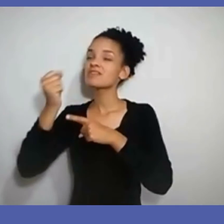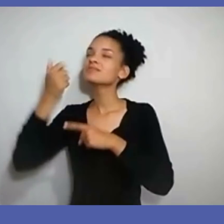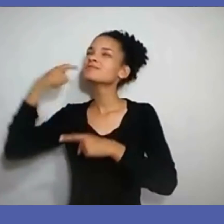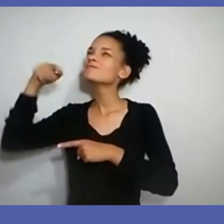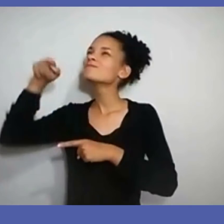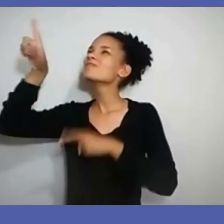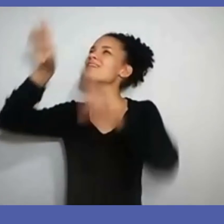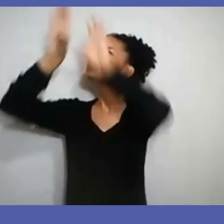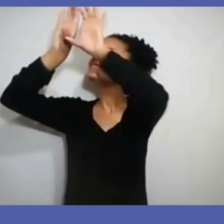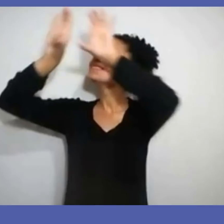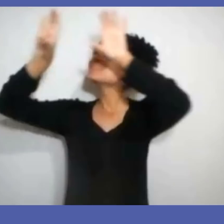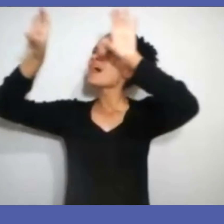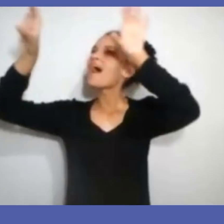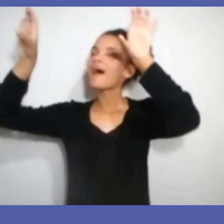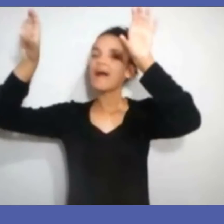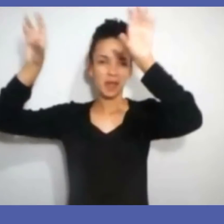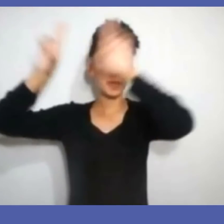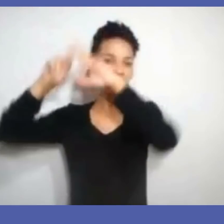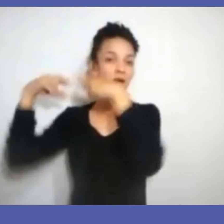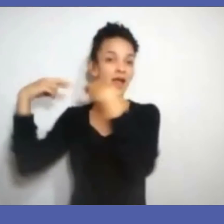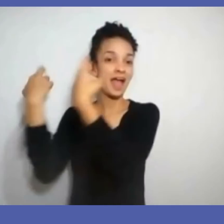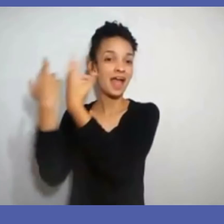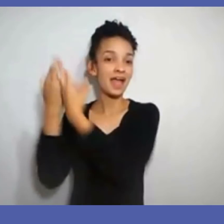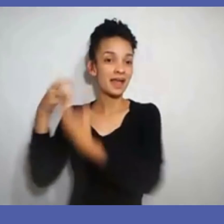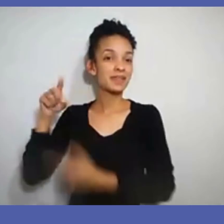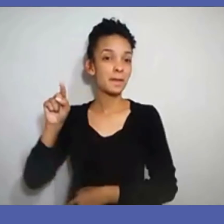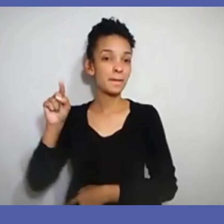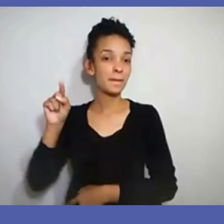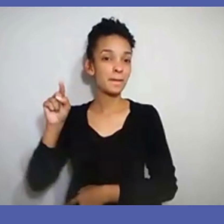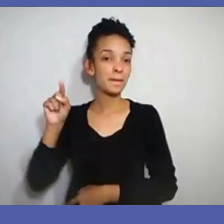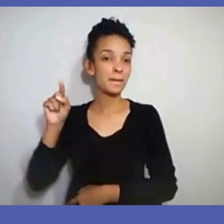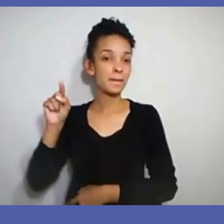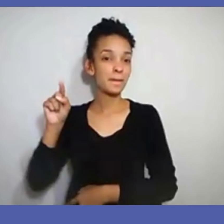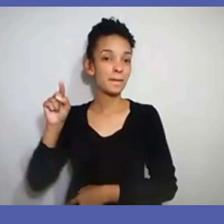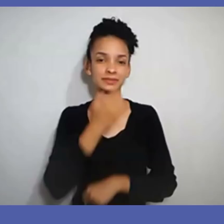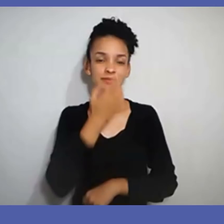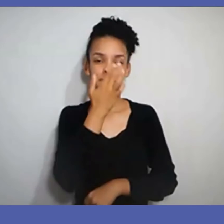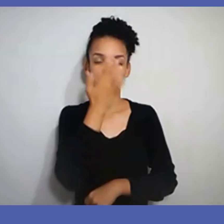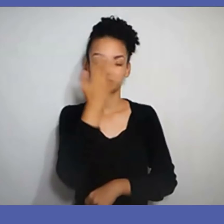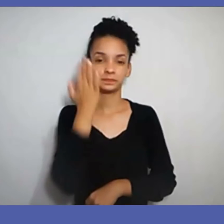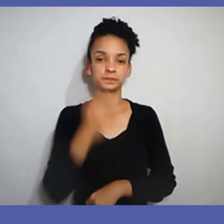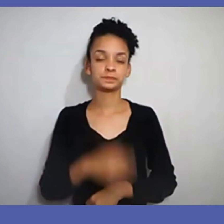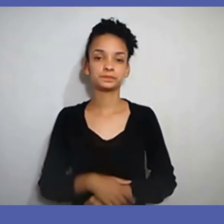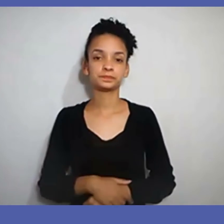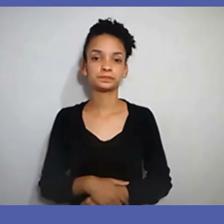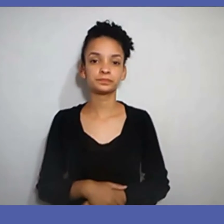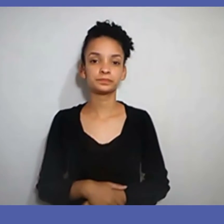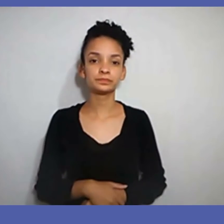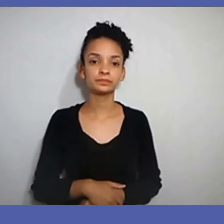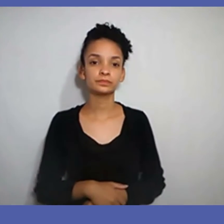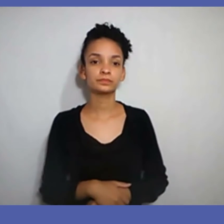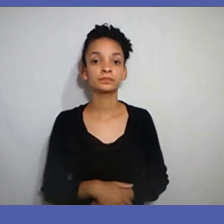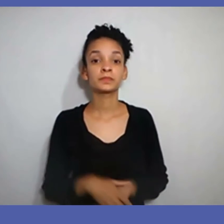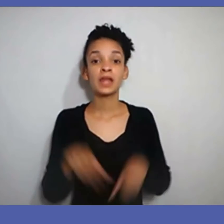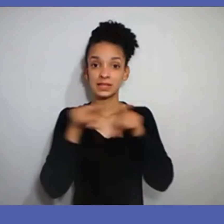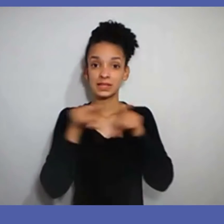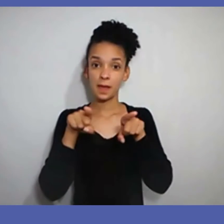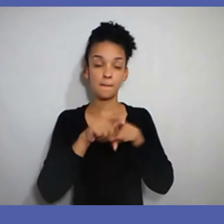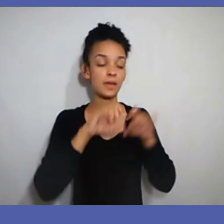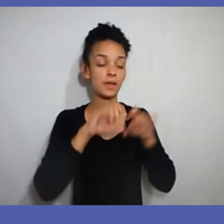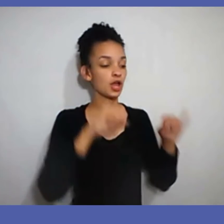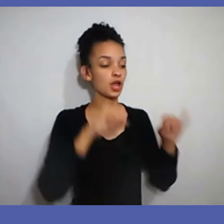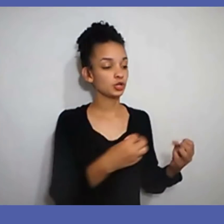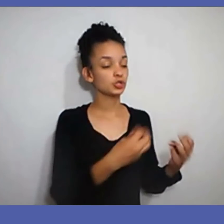Os remanescentes dos judeus que no final dos tempos invocarão o nome do Senhor e serão salvos,